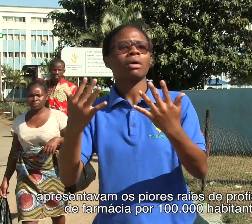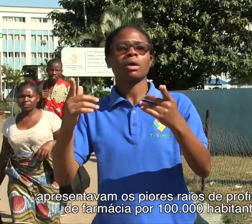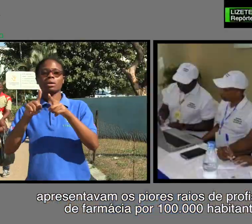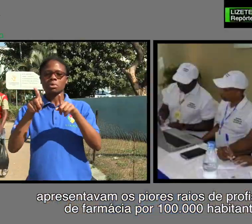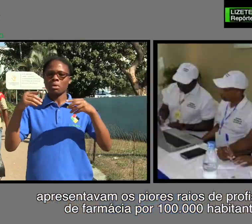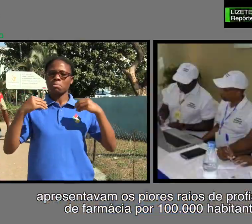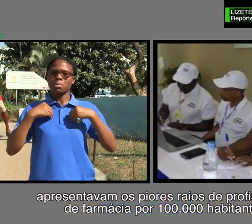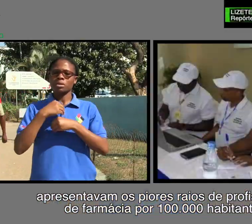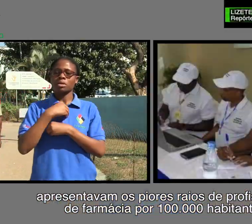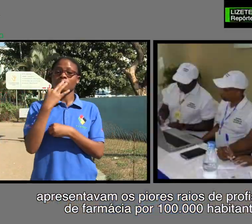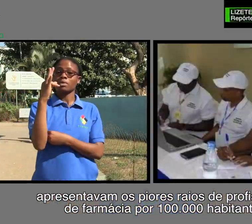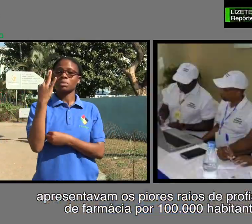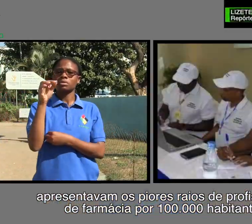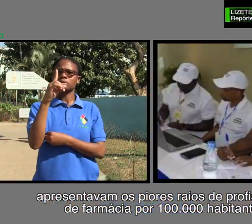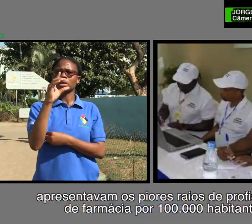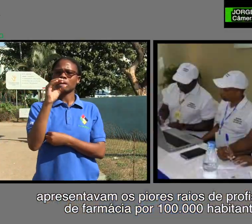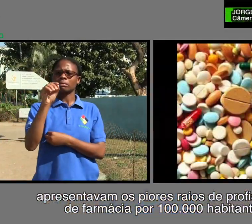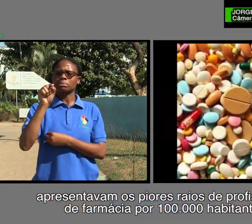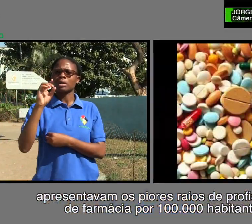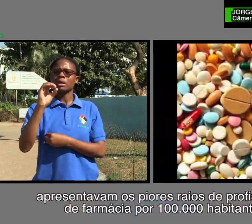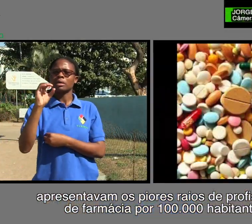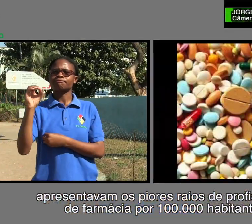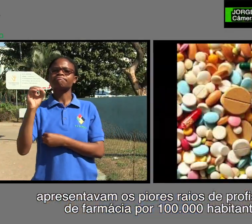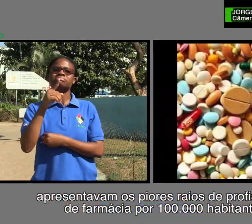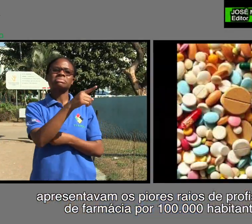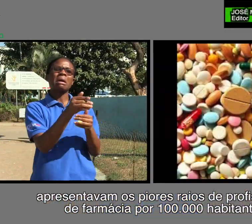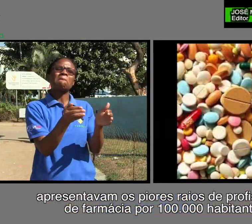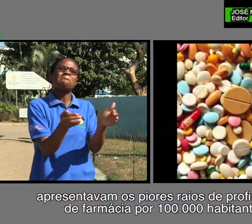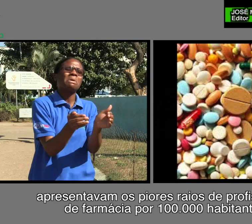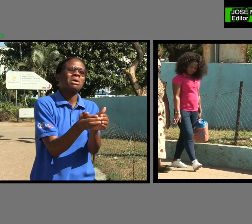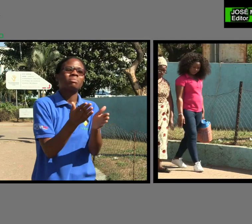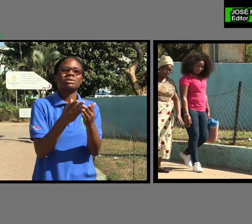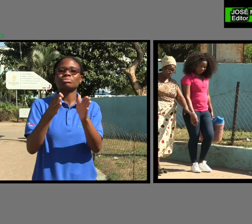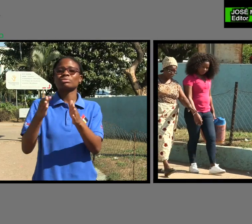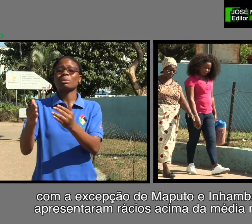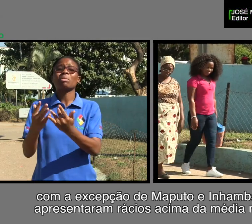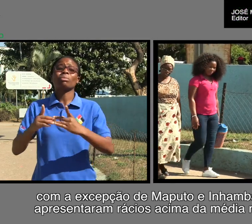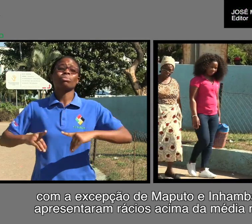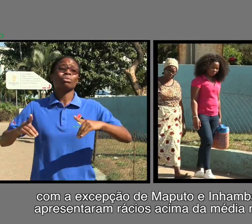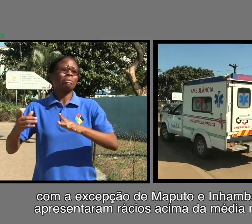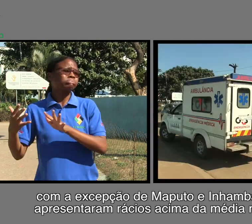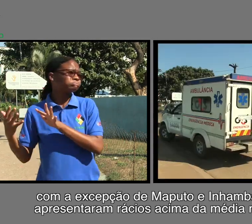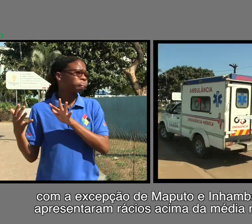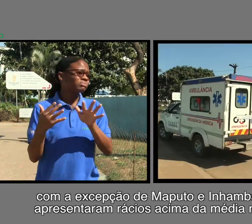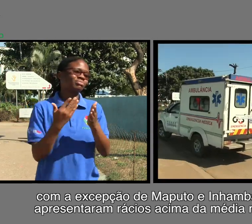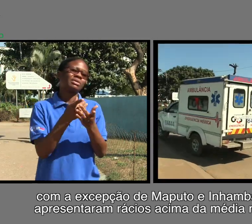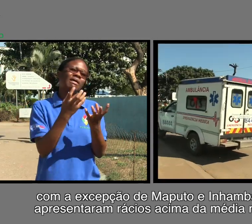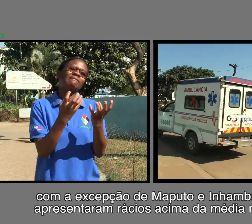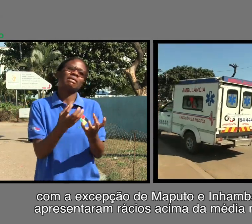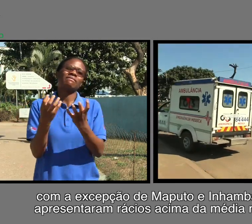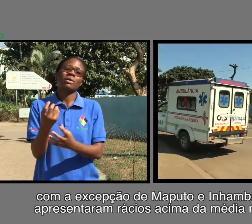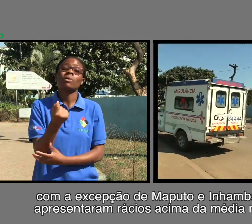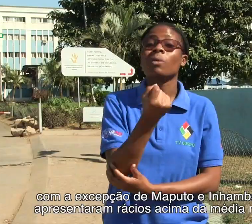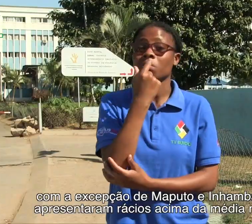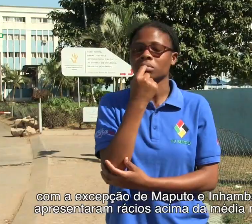piores rácios de profissionais de farmácias por 100 mil habitantes, à exceção de Maputo e Nienban, que apresentaram